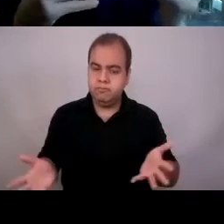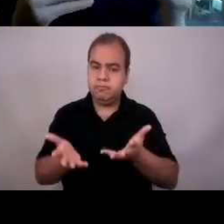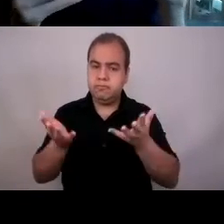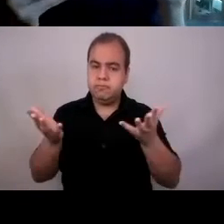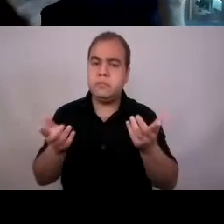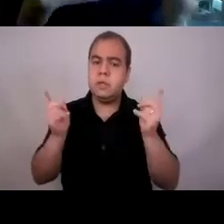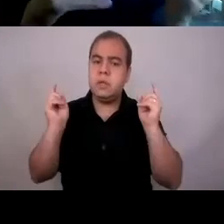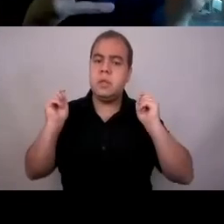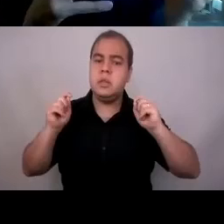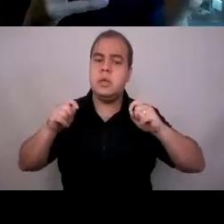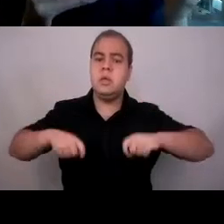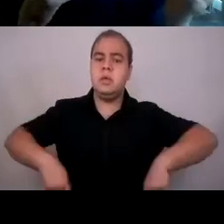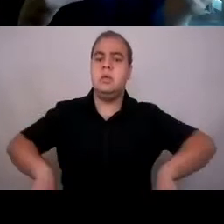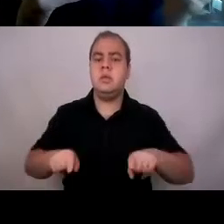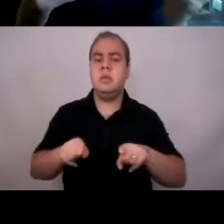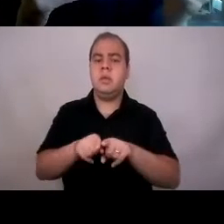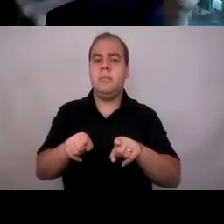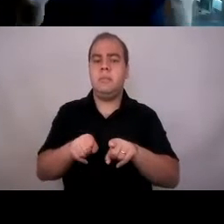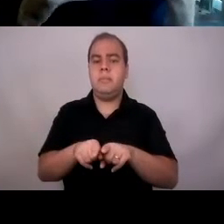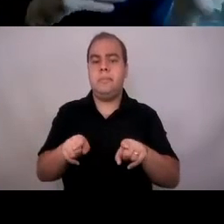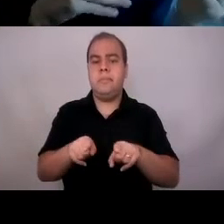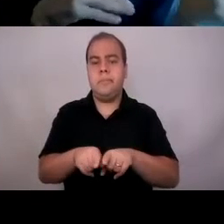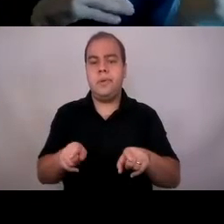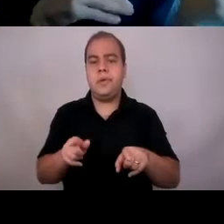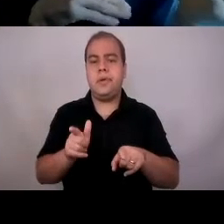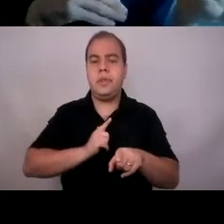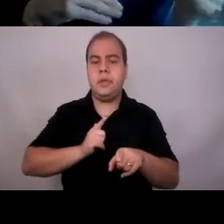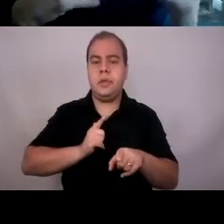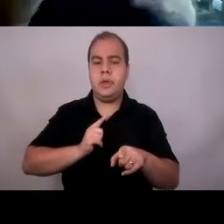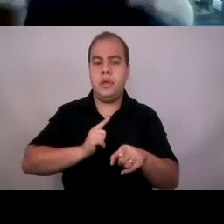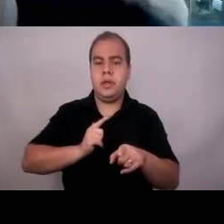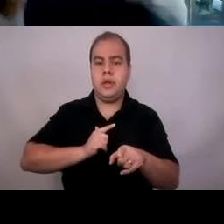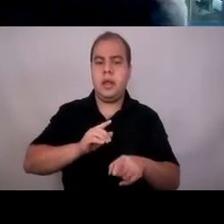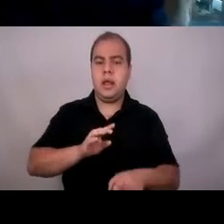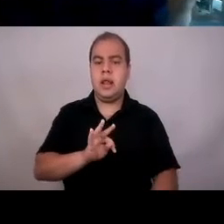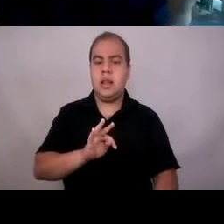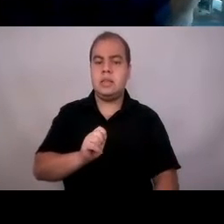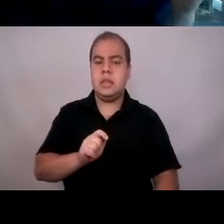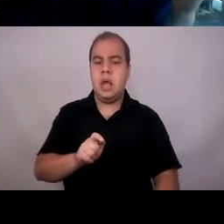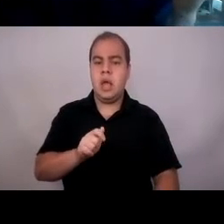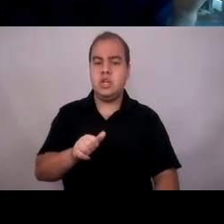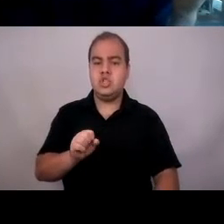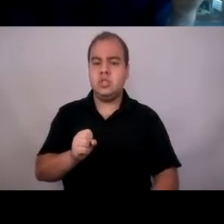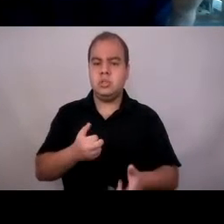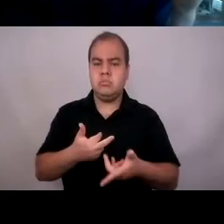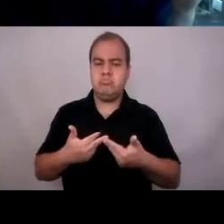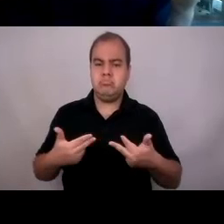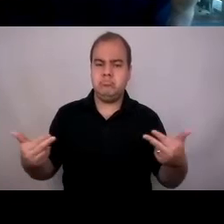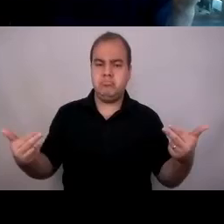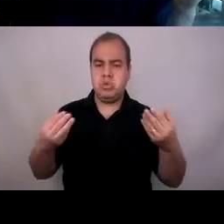abater, em casos, abater as taxas de drenagem, e outras cidades